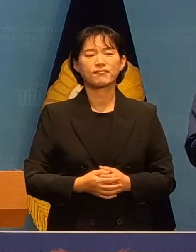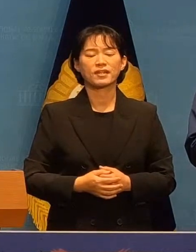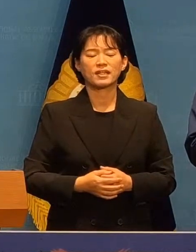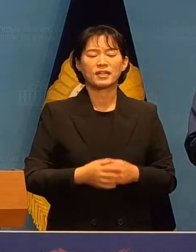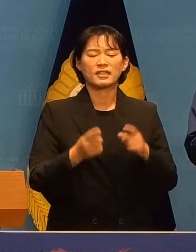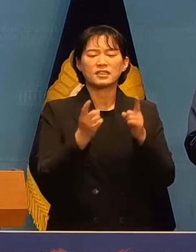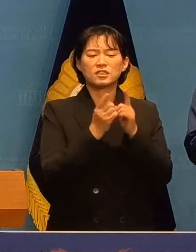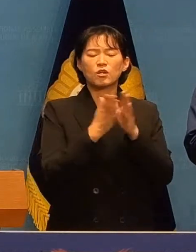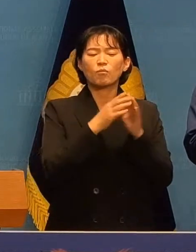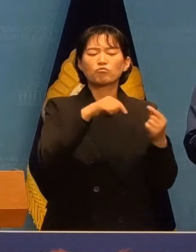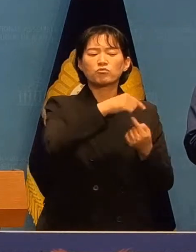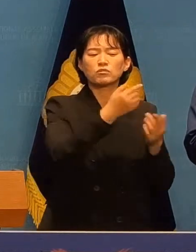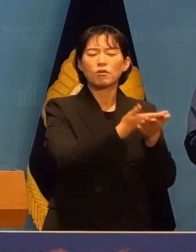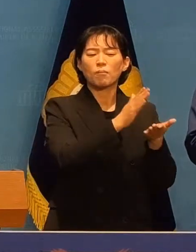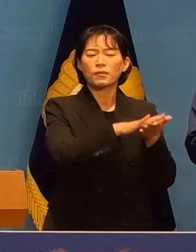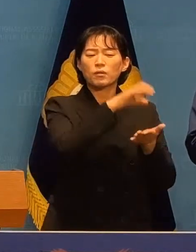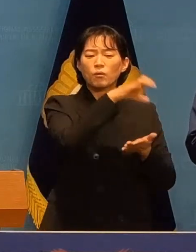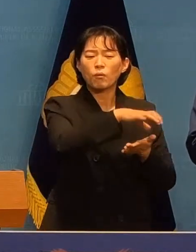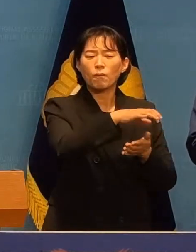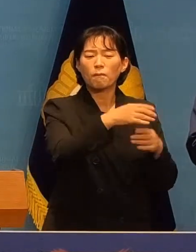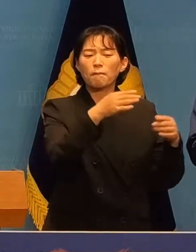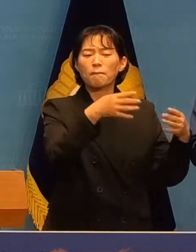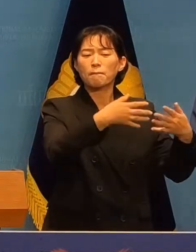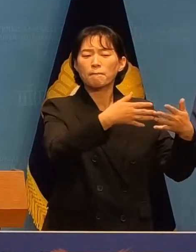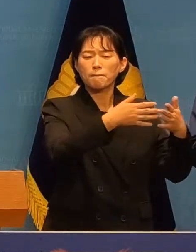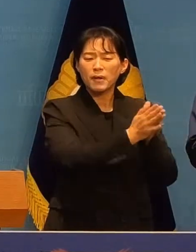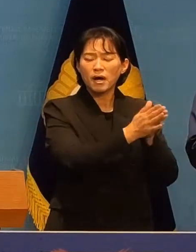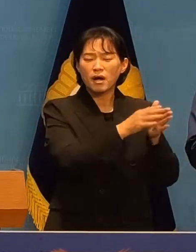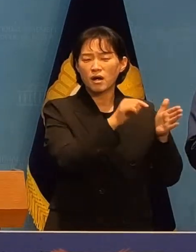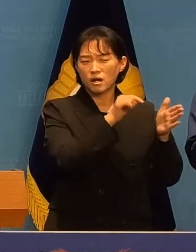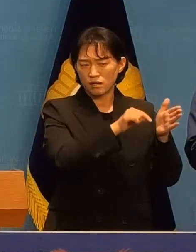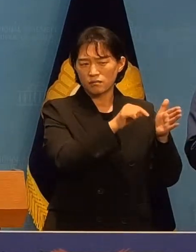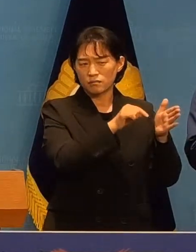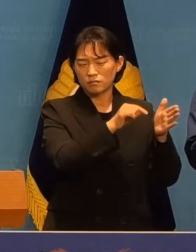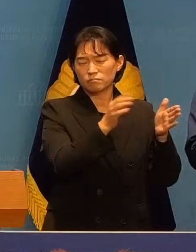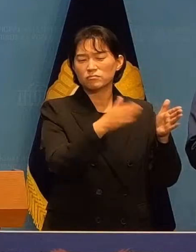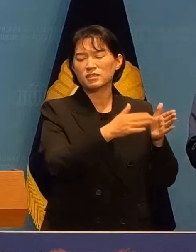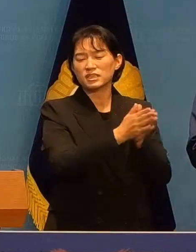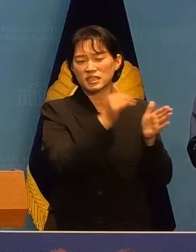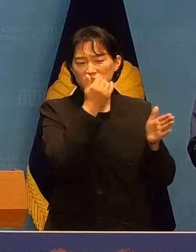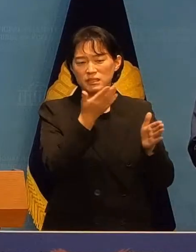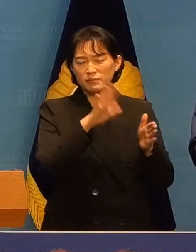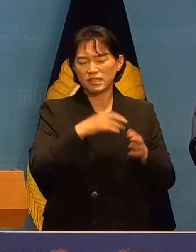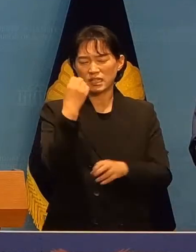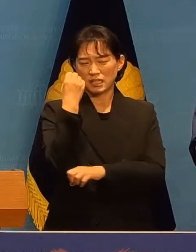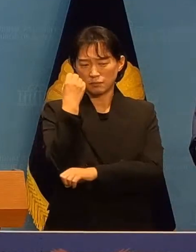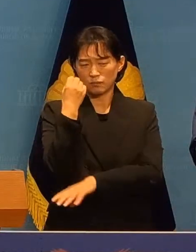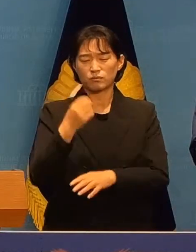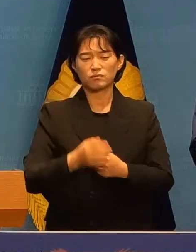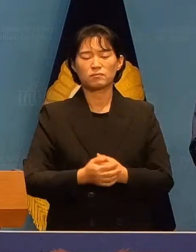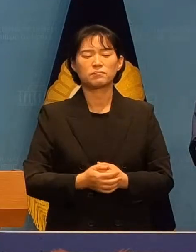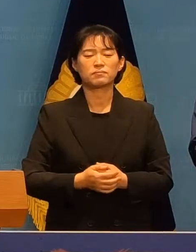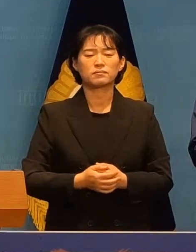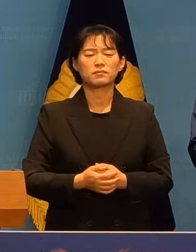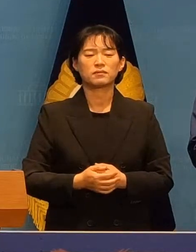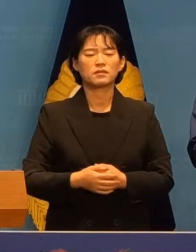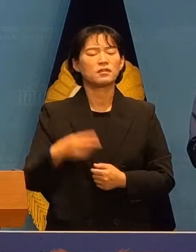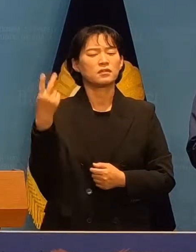정비 폐쇄와 같은 작은 조치로 시작을 하고 있지만 본질적으로는